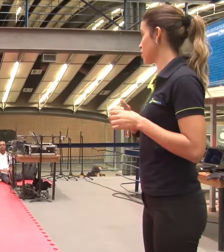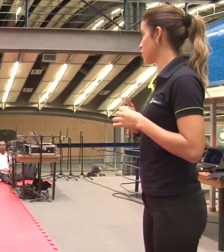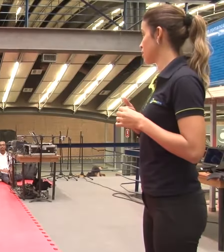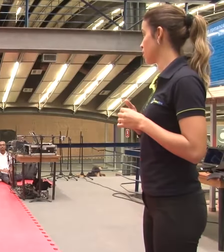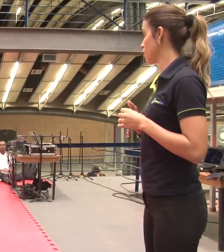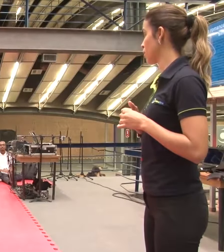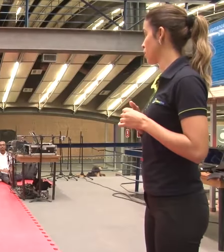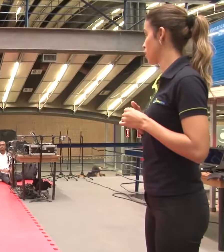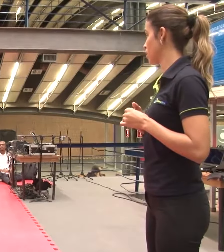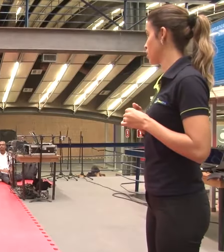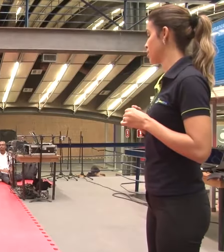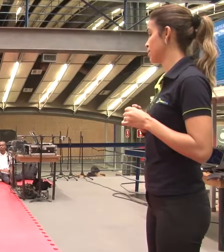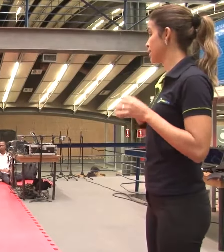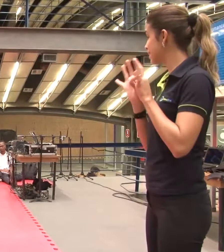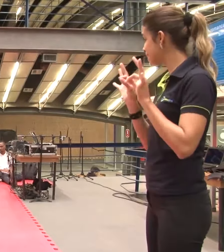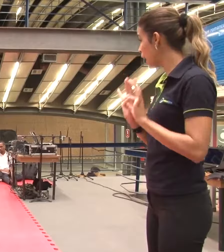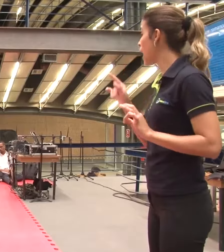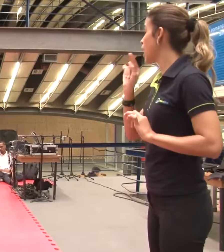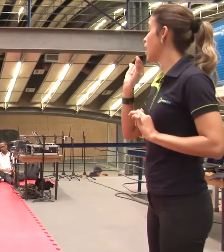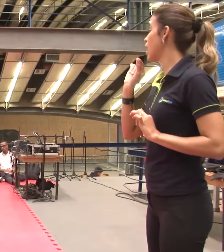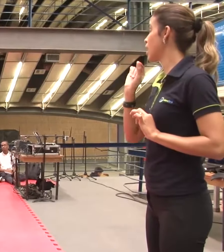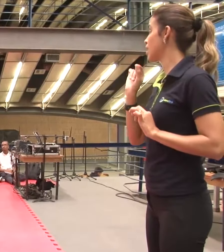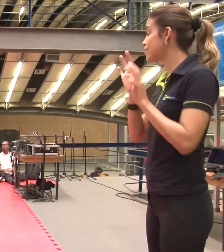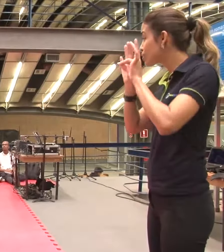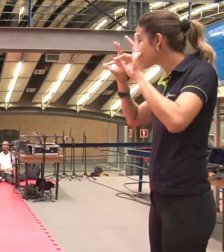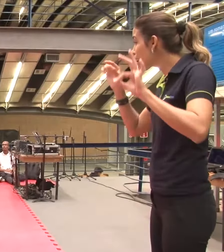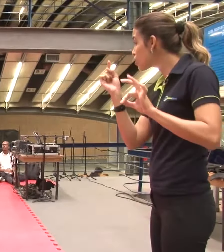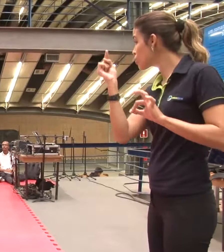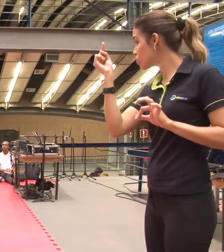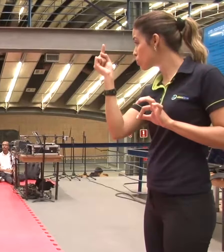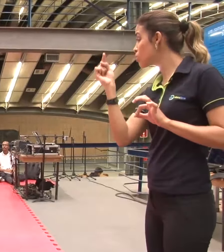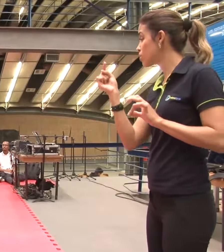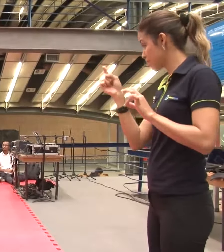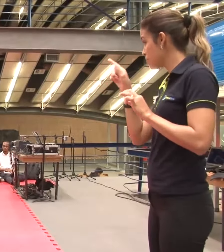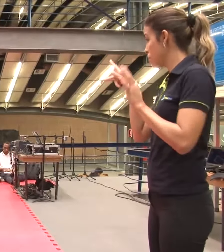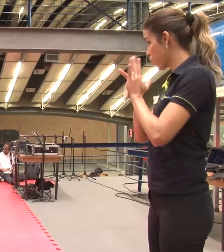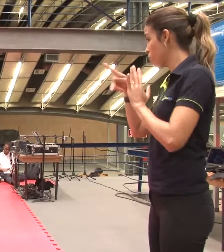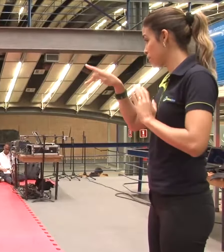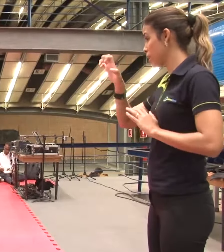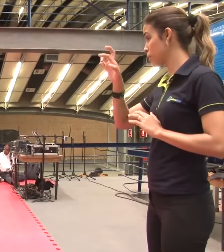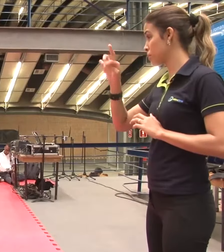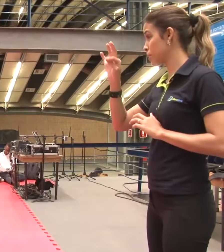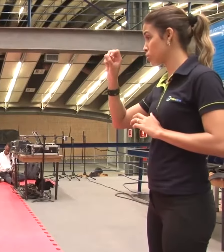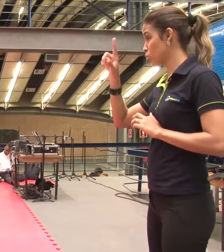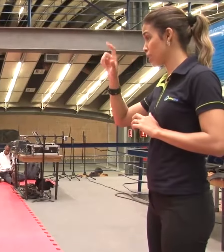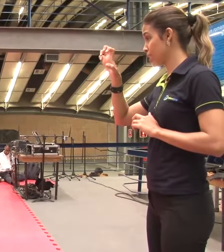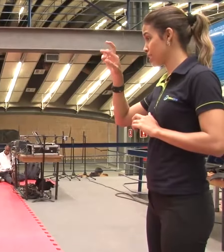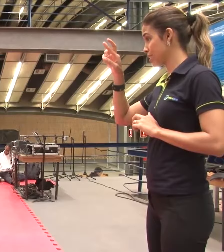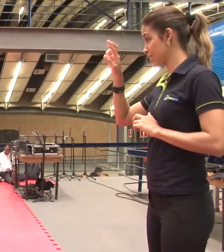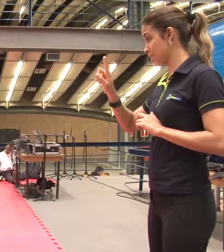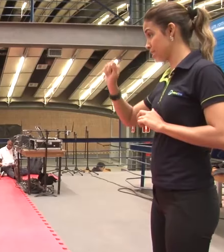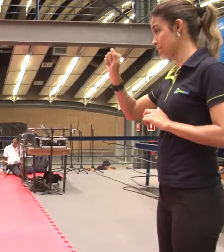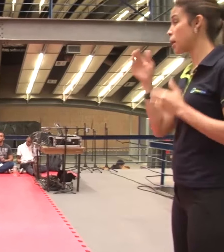Não é detalhe. Tem um detalhe do suicídio de Bertoleza que demonstra